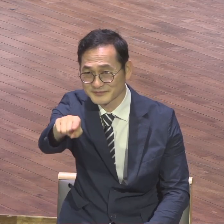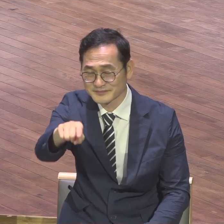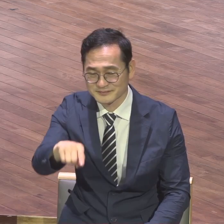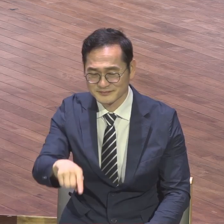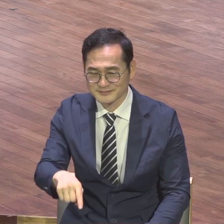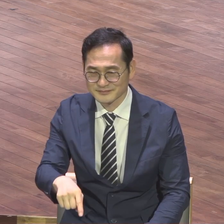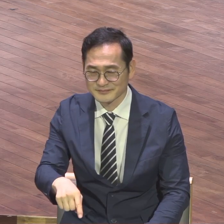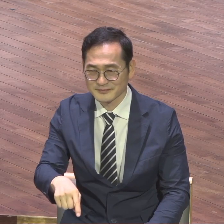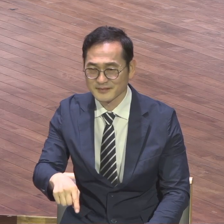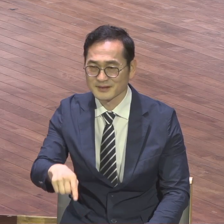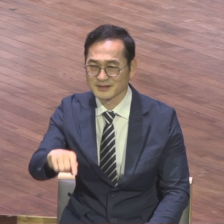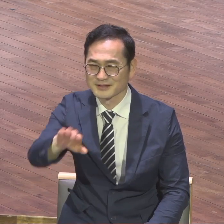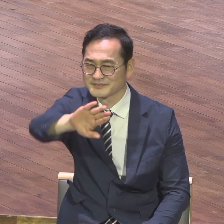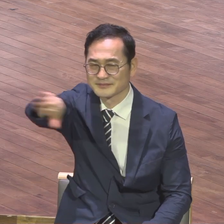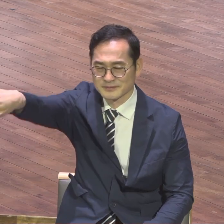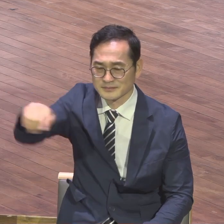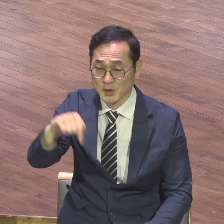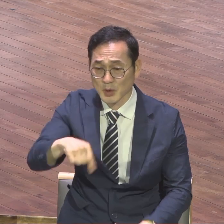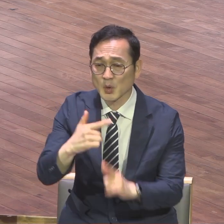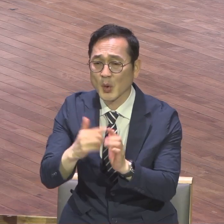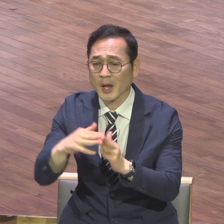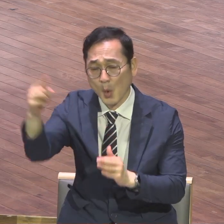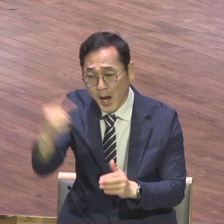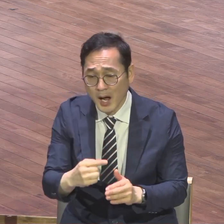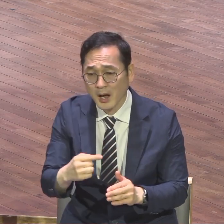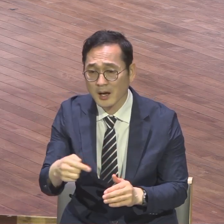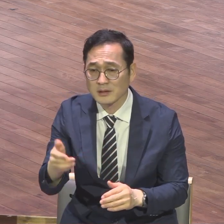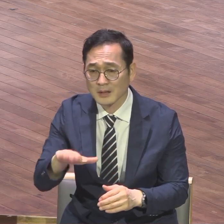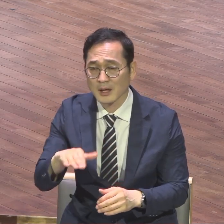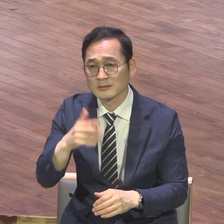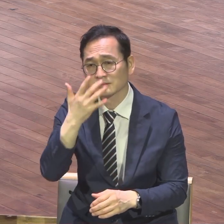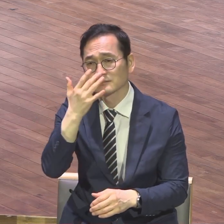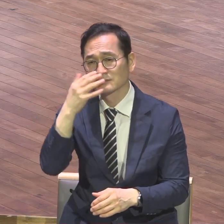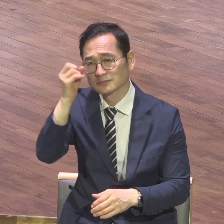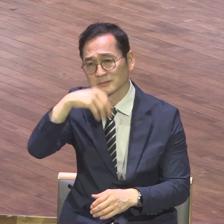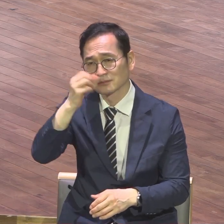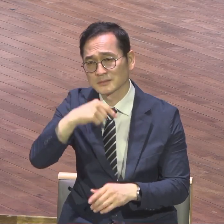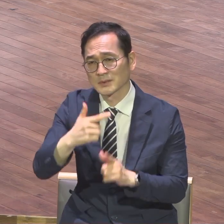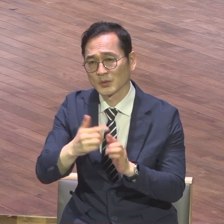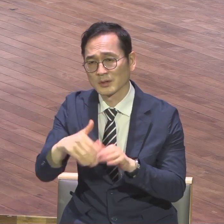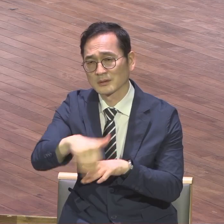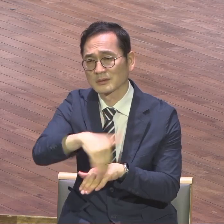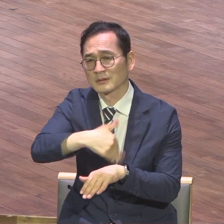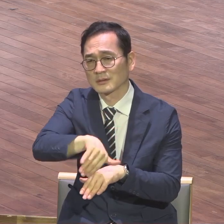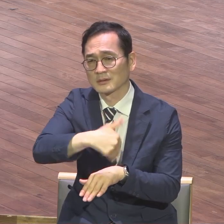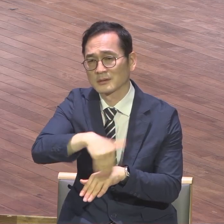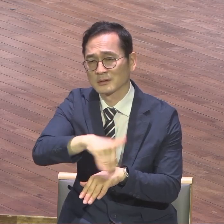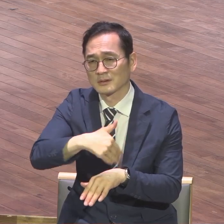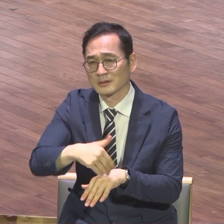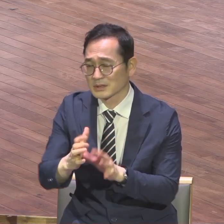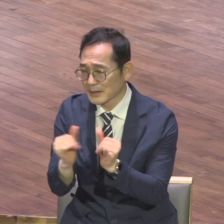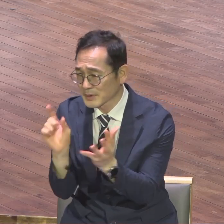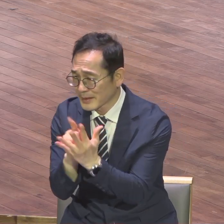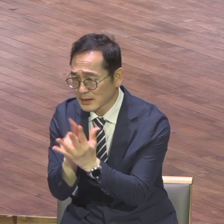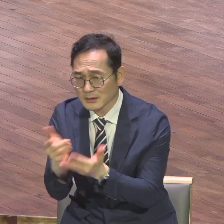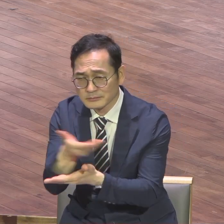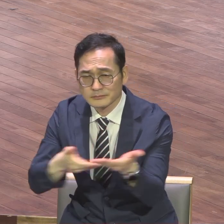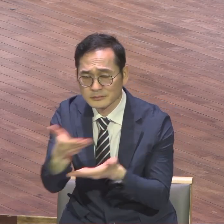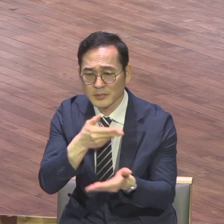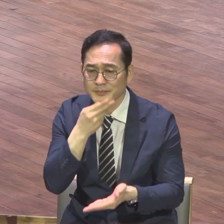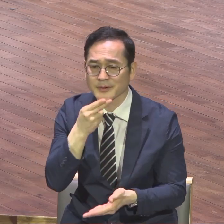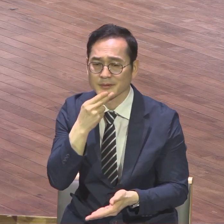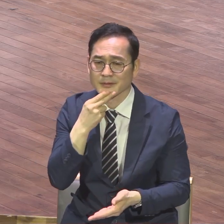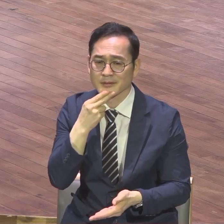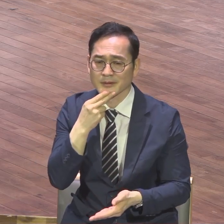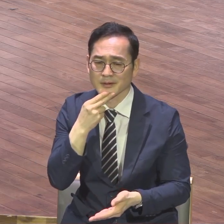교회 나와서도 그냥 혼자 왔다 갔다 왔다 갔다 전혀 교제가 안 된다. 빨리 그 치유되어야 됩니다.